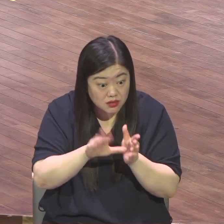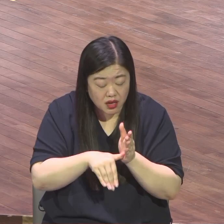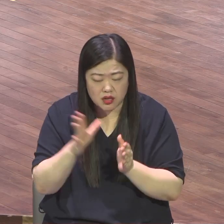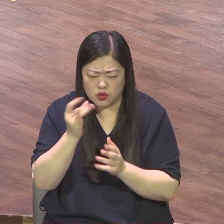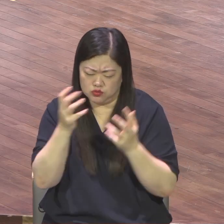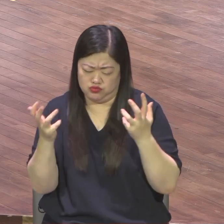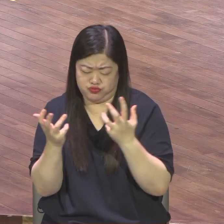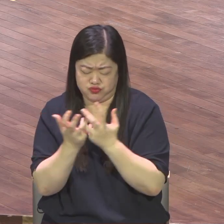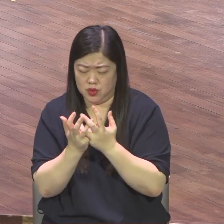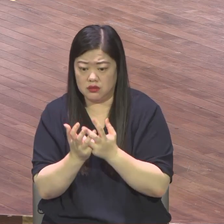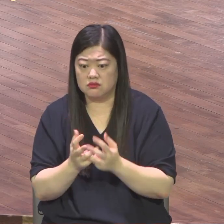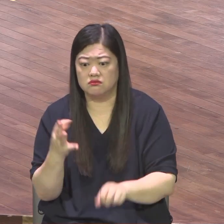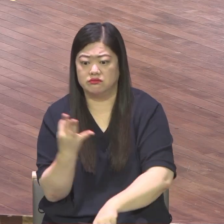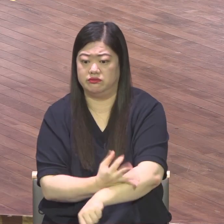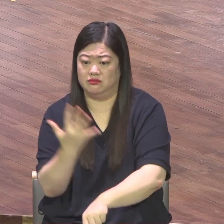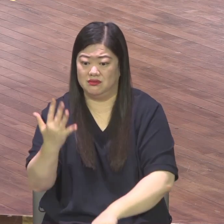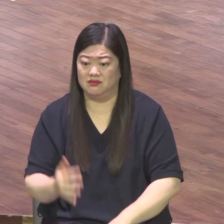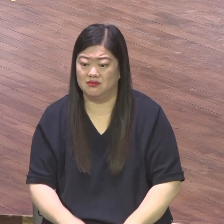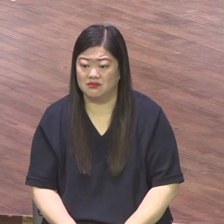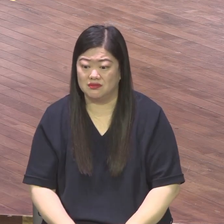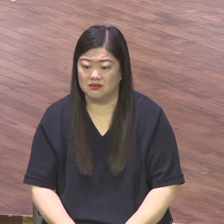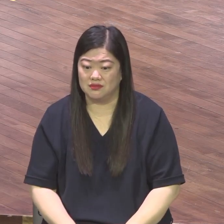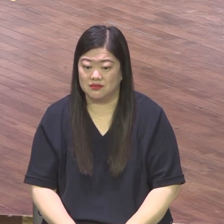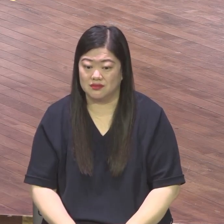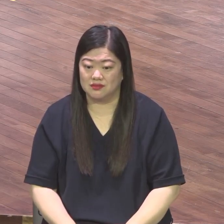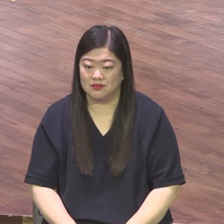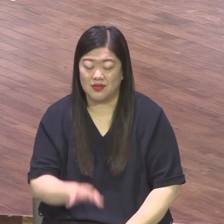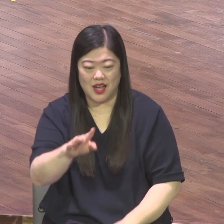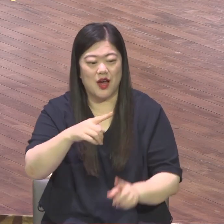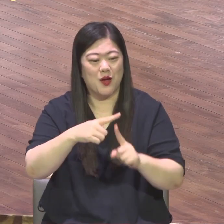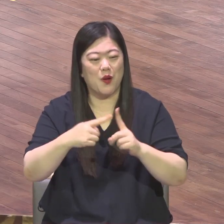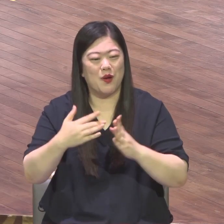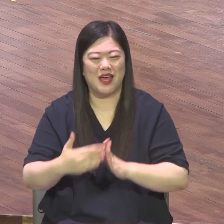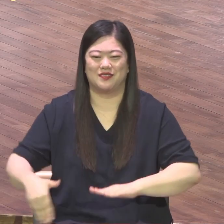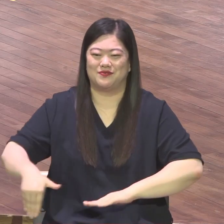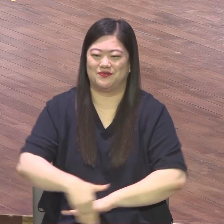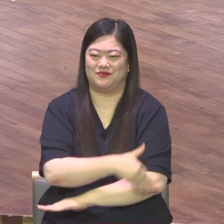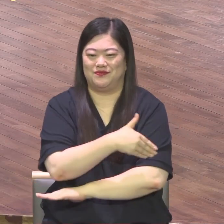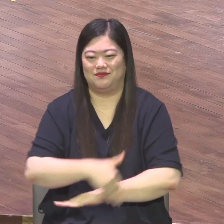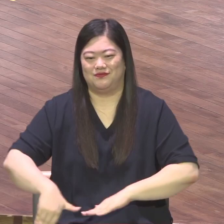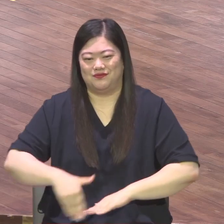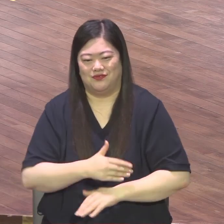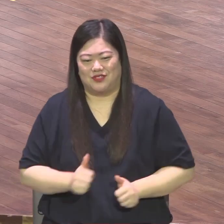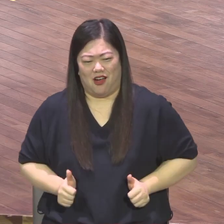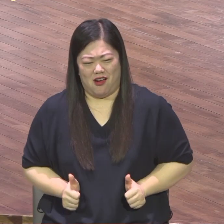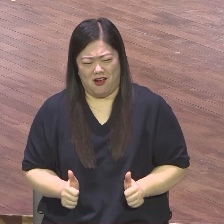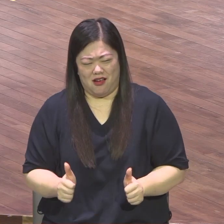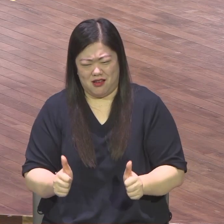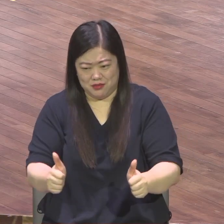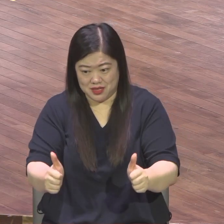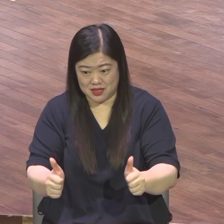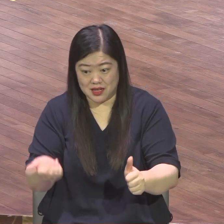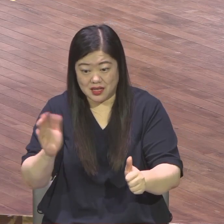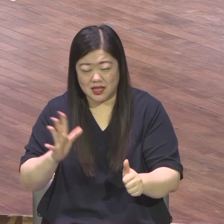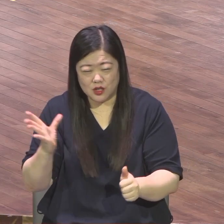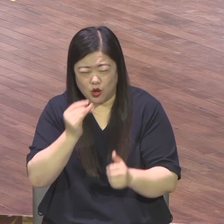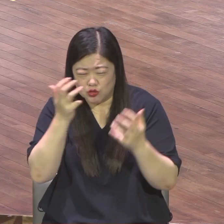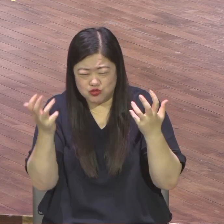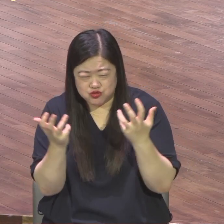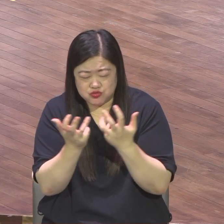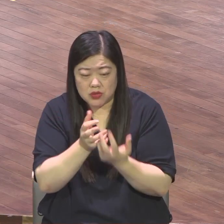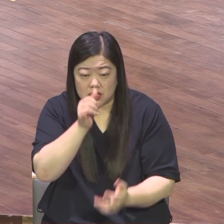가짜예요. 교회는 아니지. 가짜인 증거. 감사가 없어요. 행복